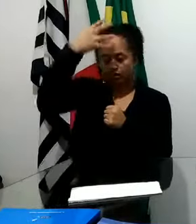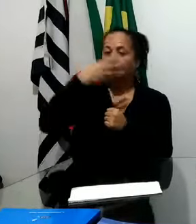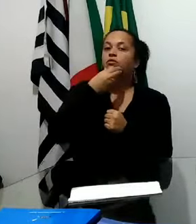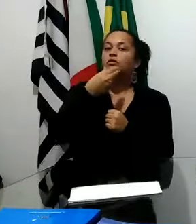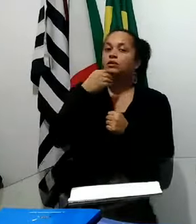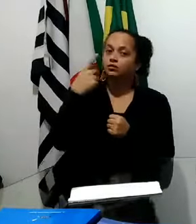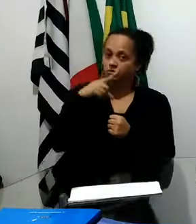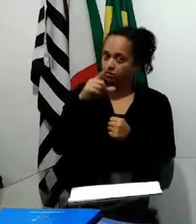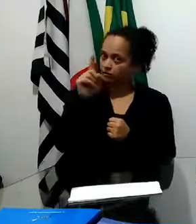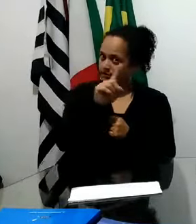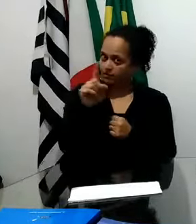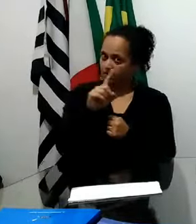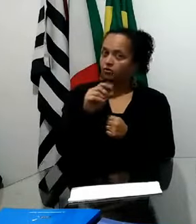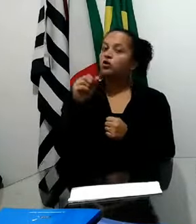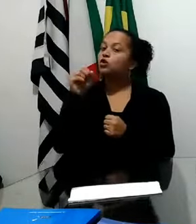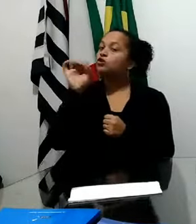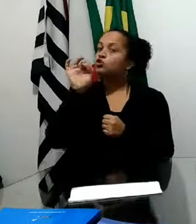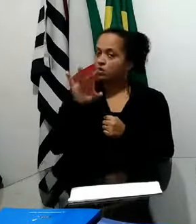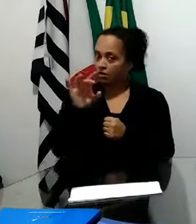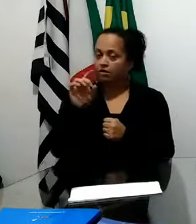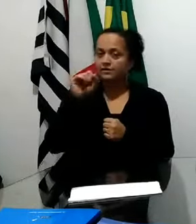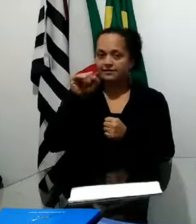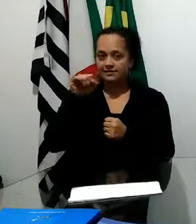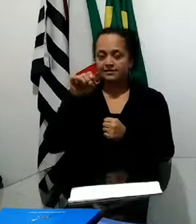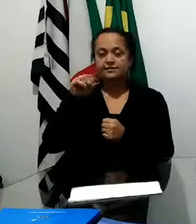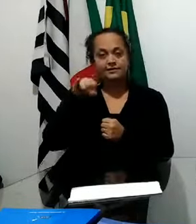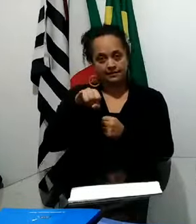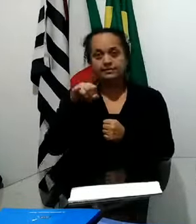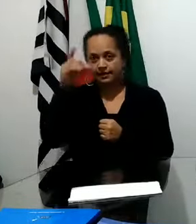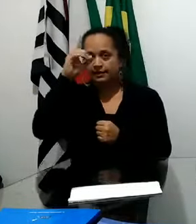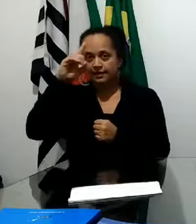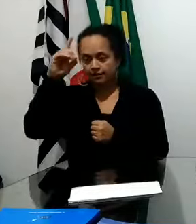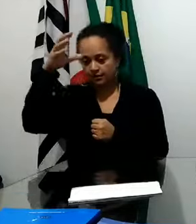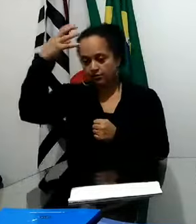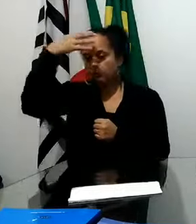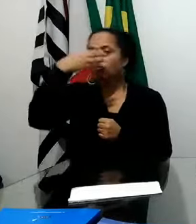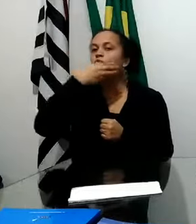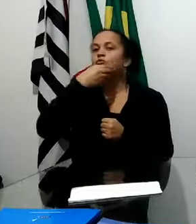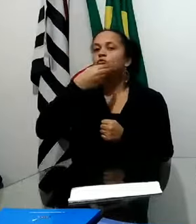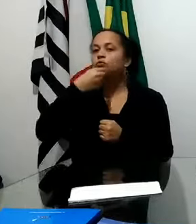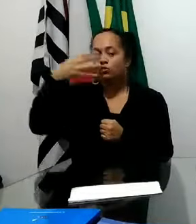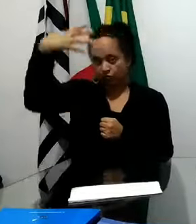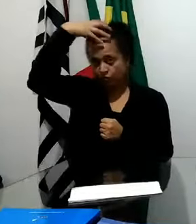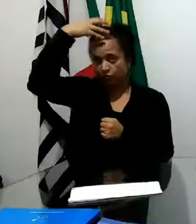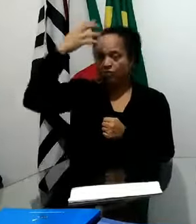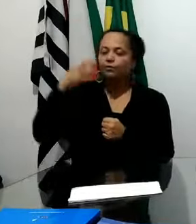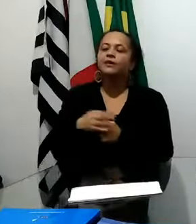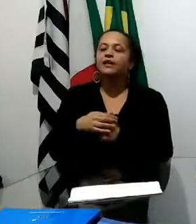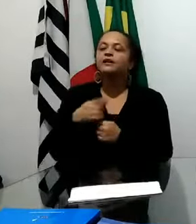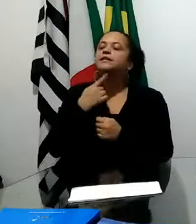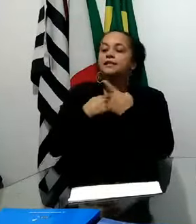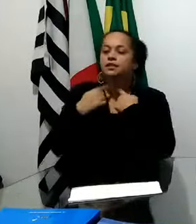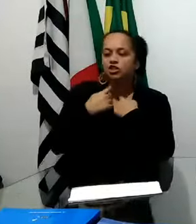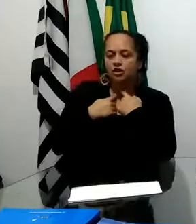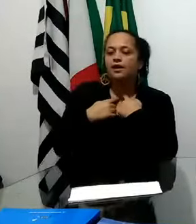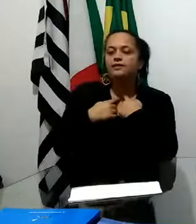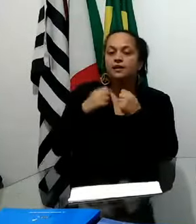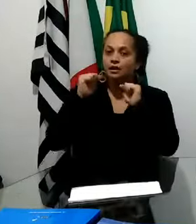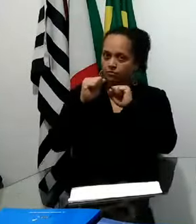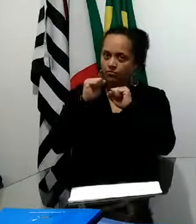fosse chamada pelo nome. Esther, filha de Abiail, tio de Mordecai, que tomara por filha quando